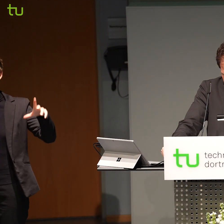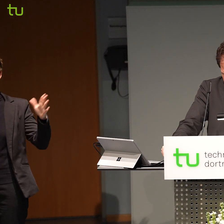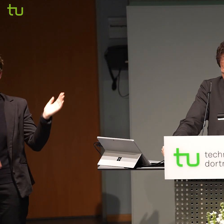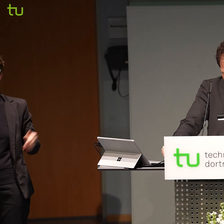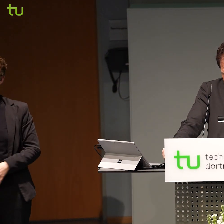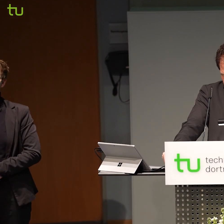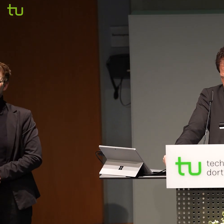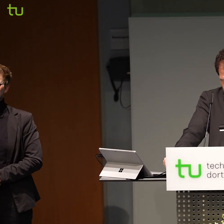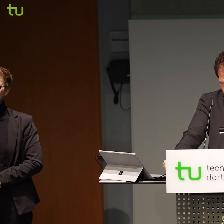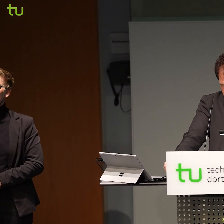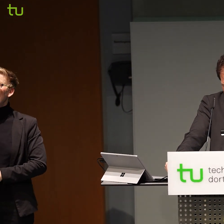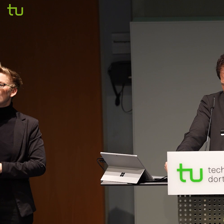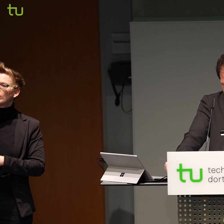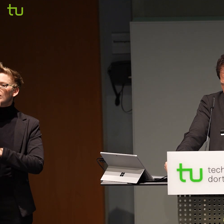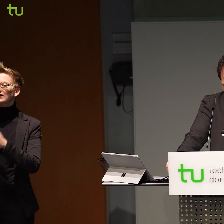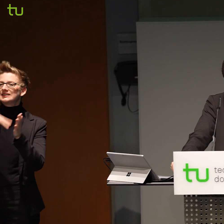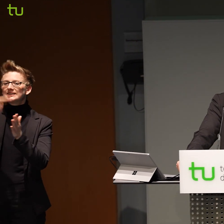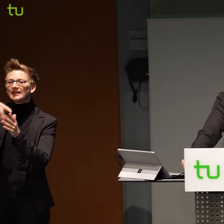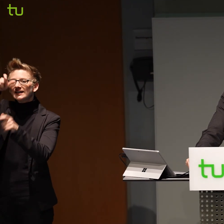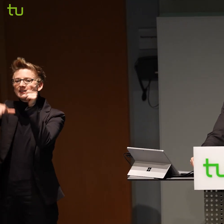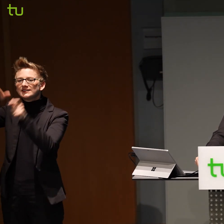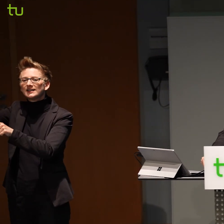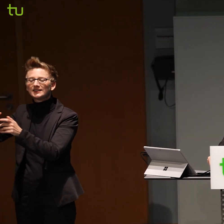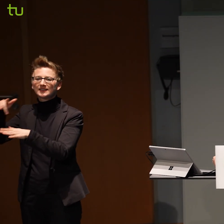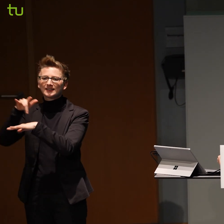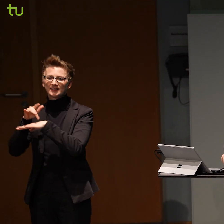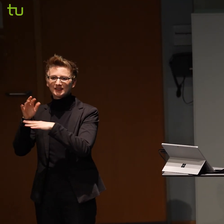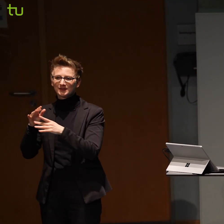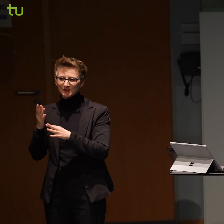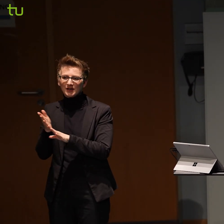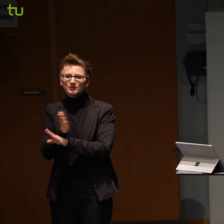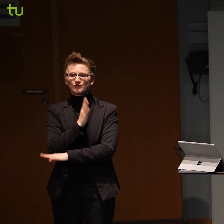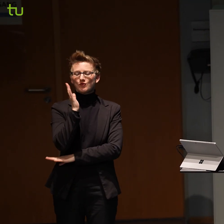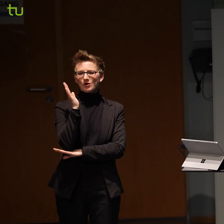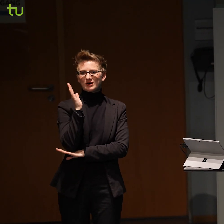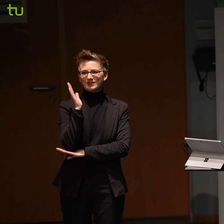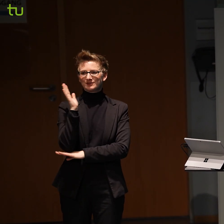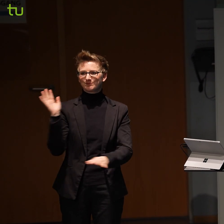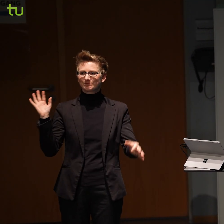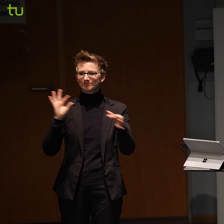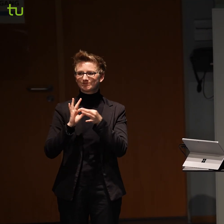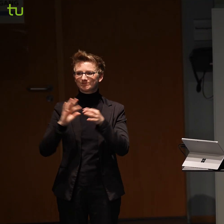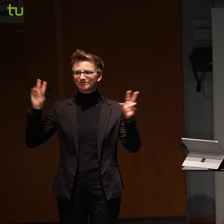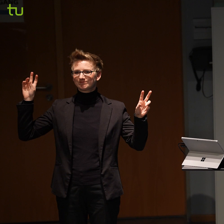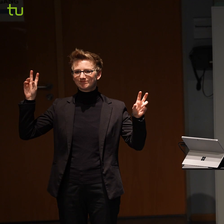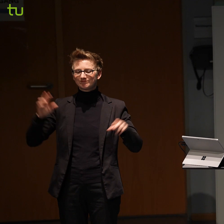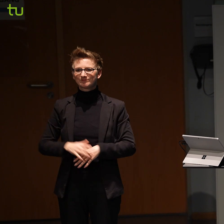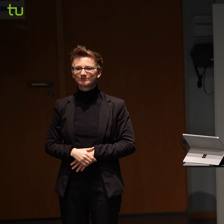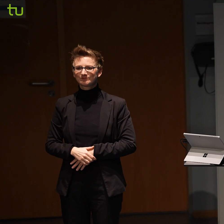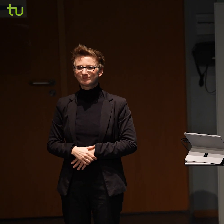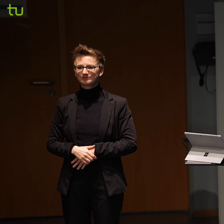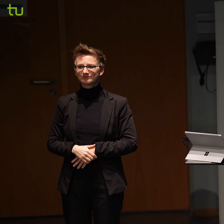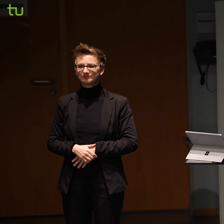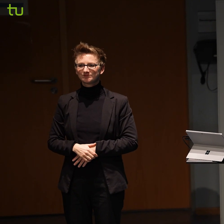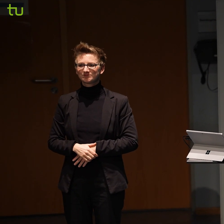Leserinnen. Whitmans Worte aus der Vorrede kann dabei Motto sein. Ein großes Gedicht gehört